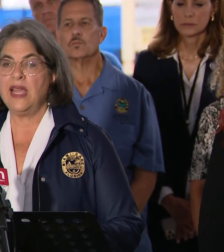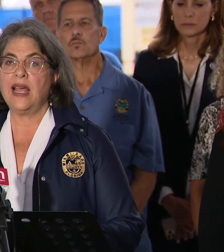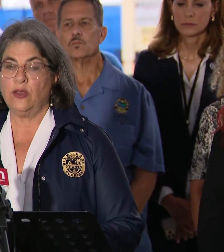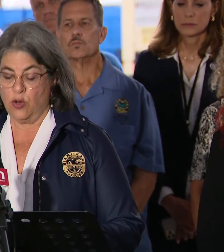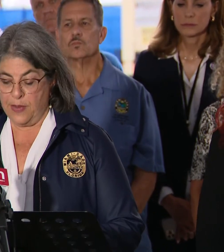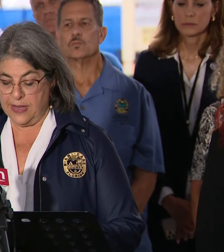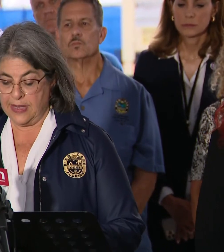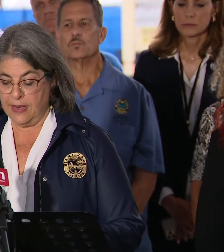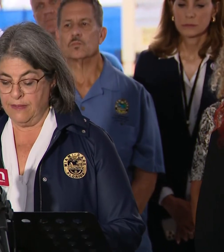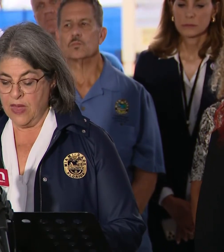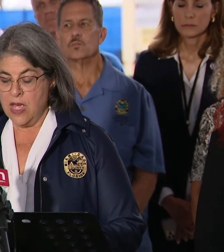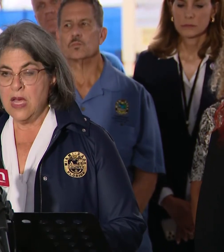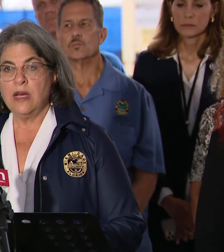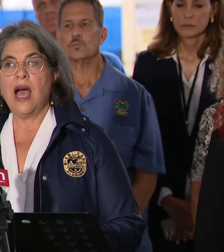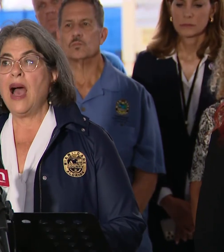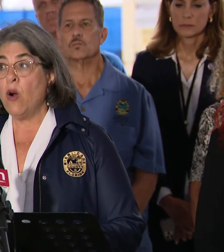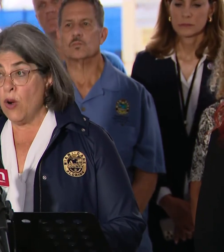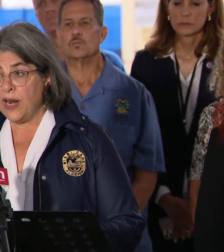progreso de la tormenta.